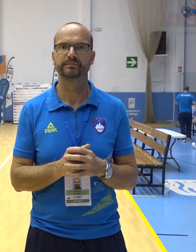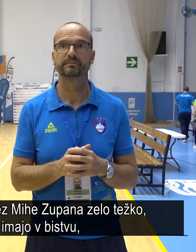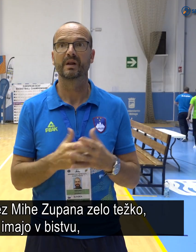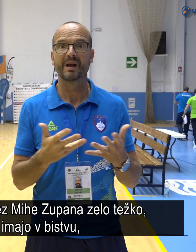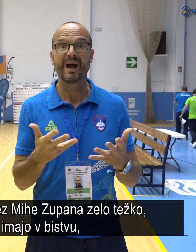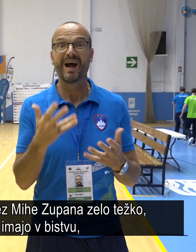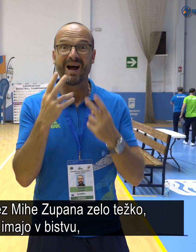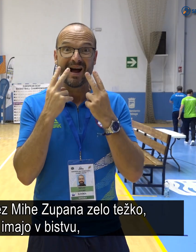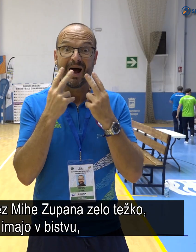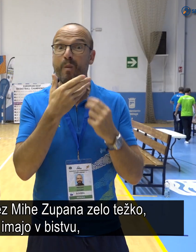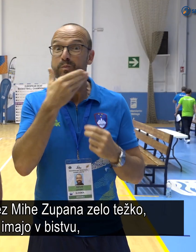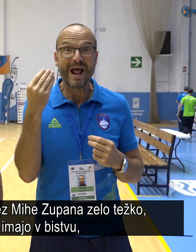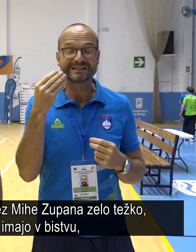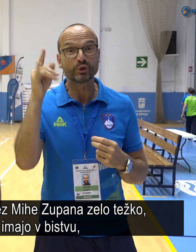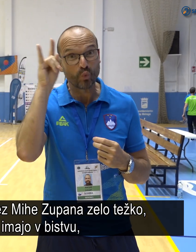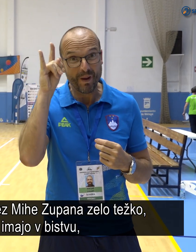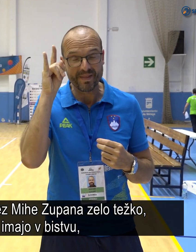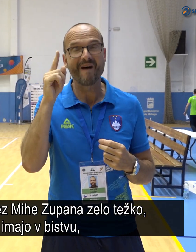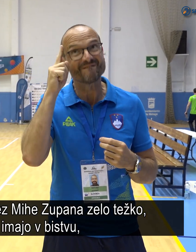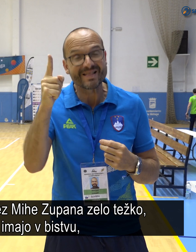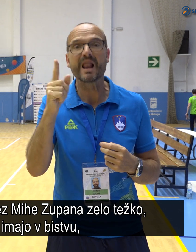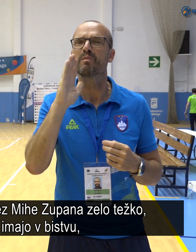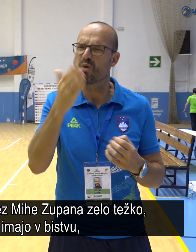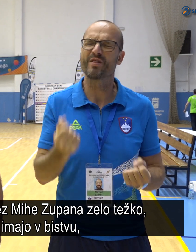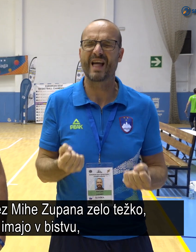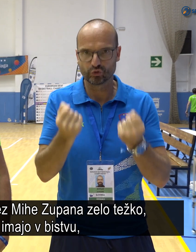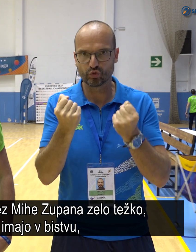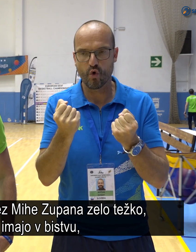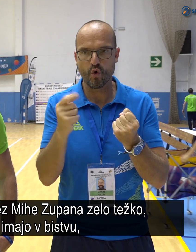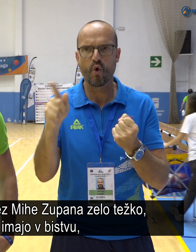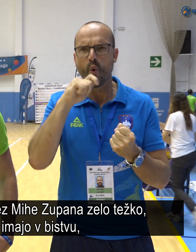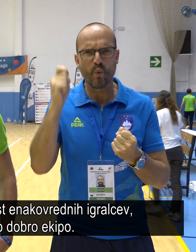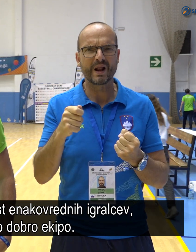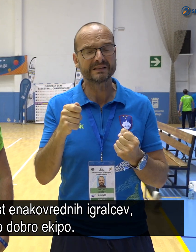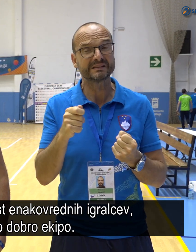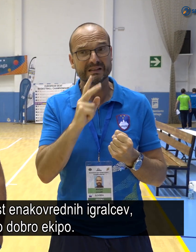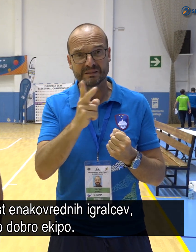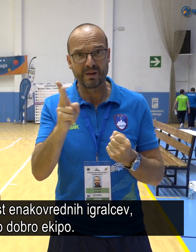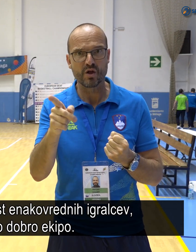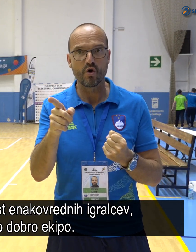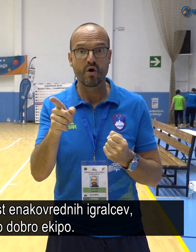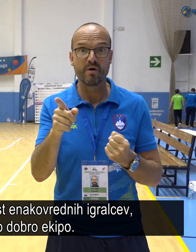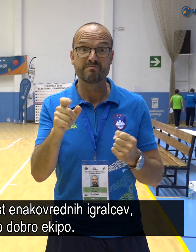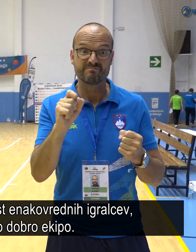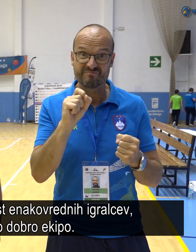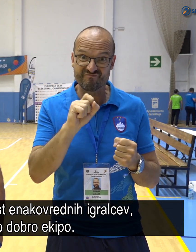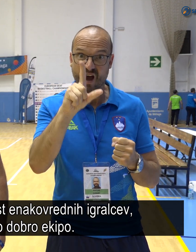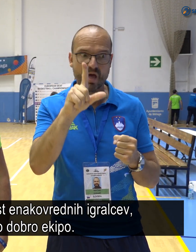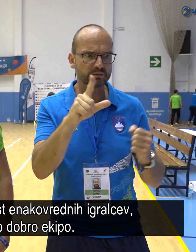Vedeli smo, da bo brez Miha Zupana zelo težko. Ukrajinci imajo v bistvu, bom rekel, 12 enakovrednih igralcev,